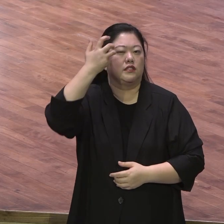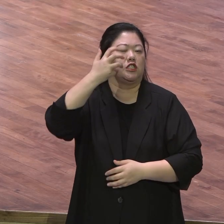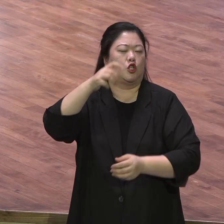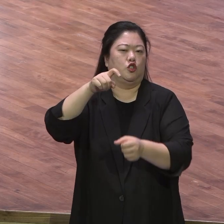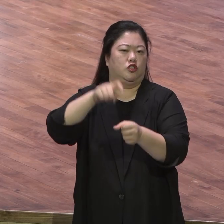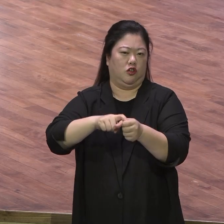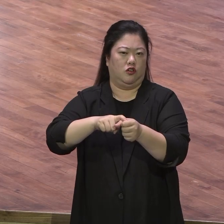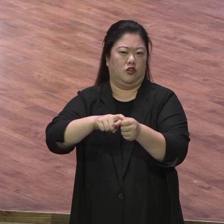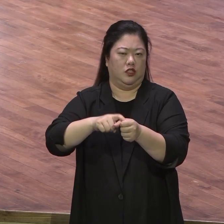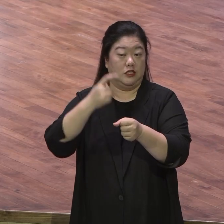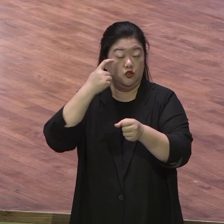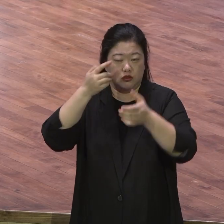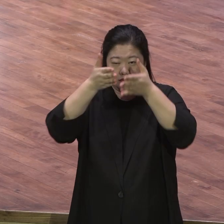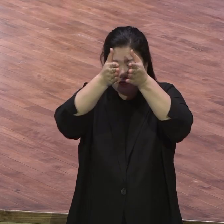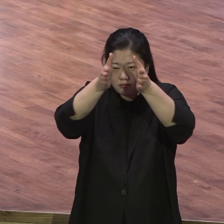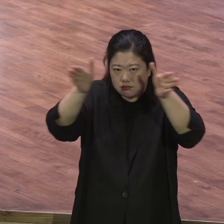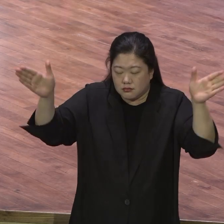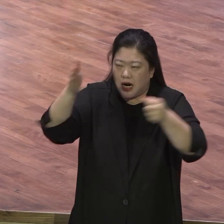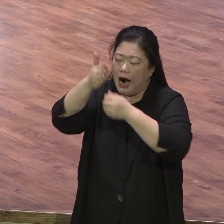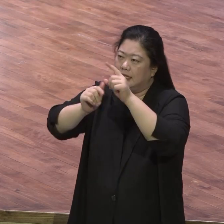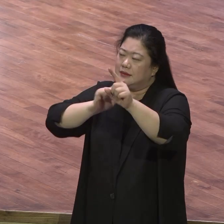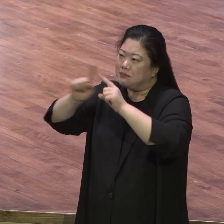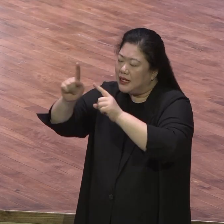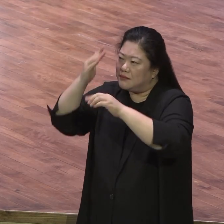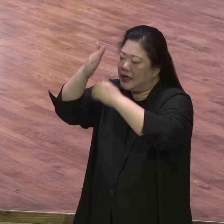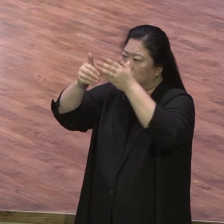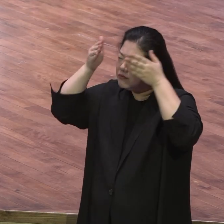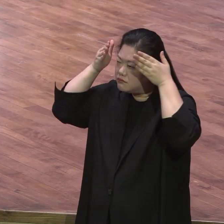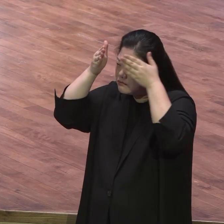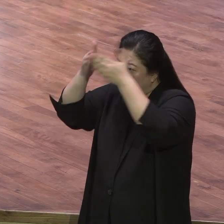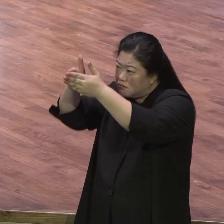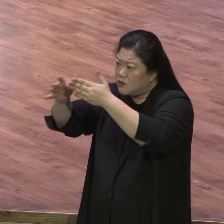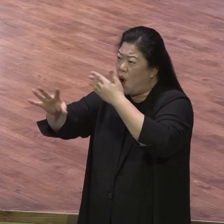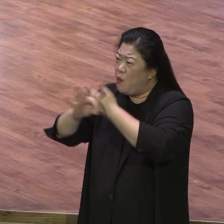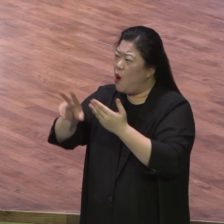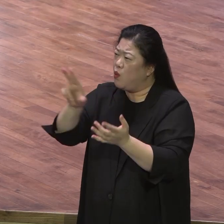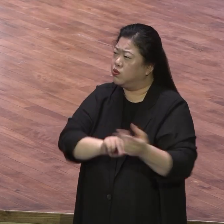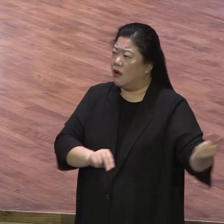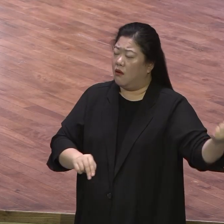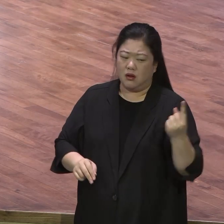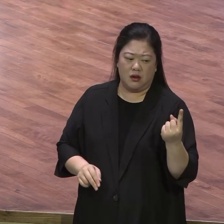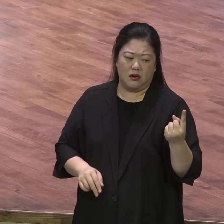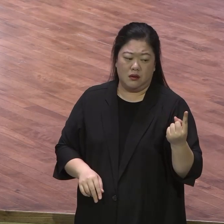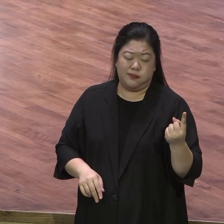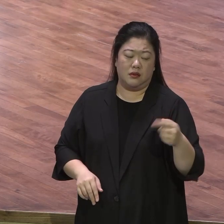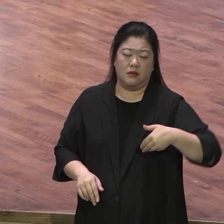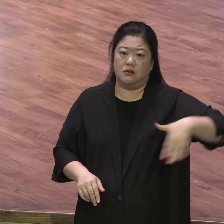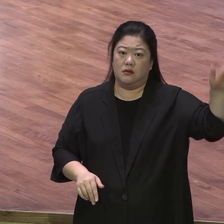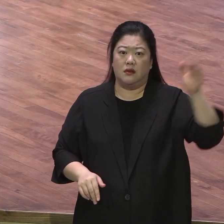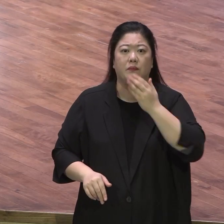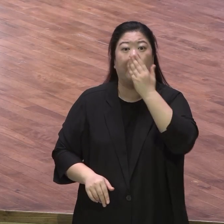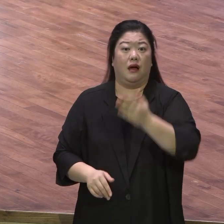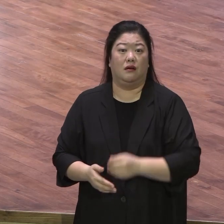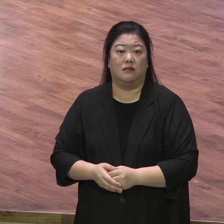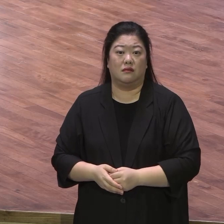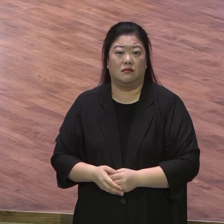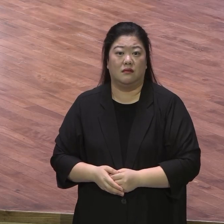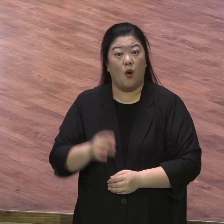바라보면서 살면 어떤 문제가 와도 문제가 문제될 것이 없다. 문제가 문제가